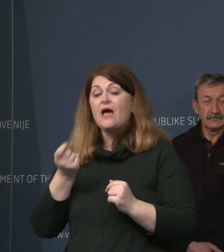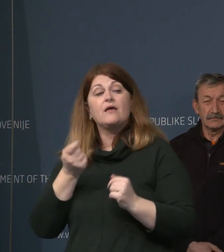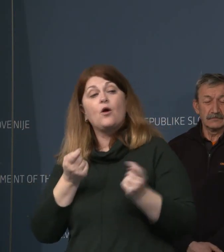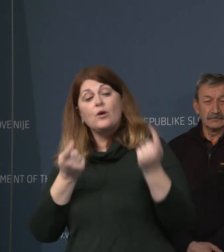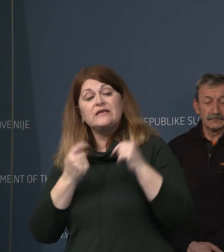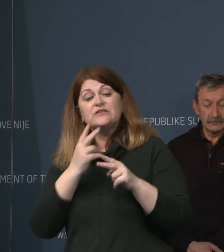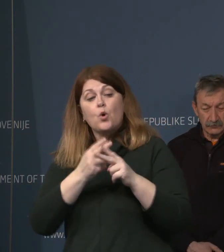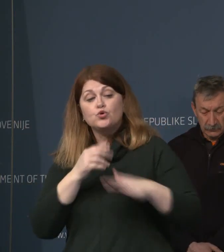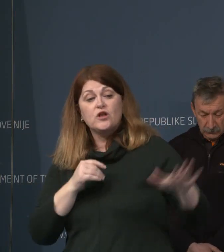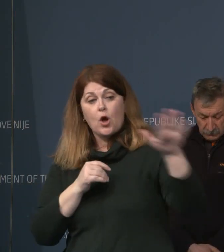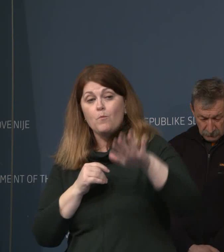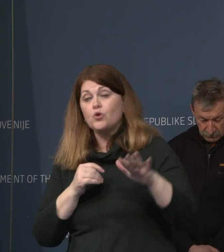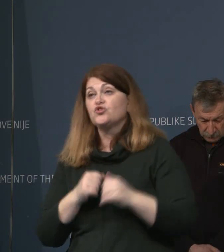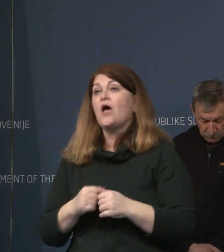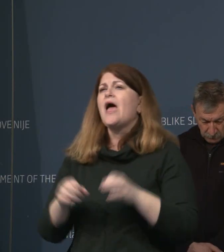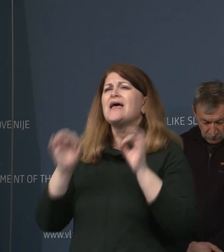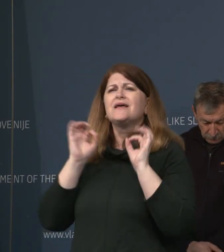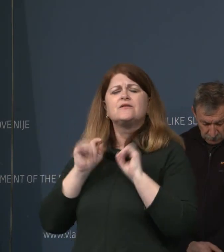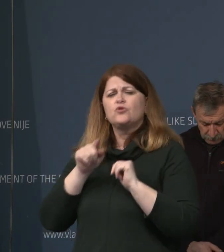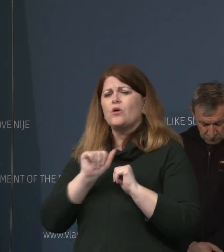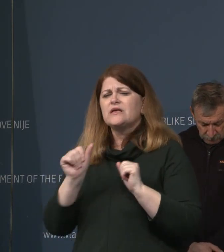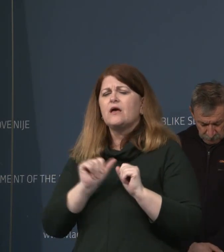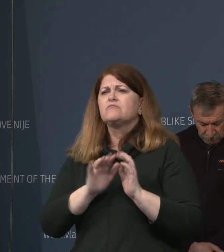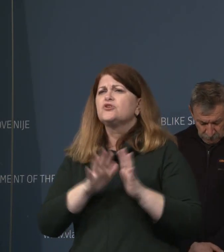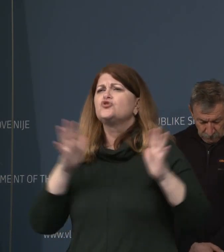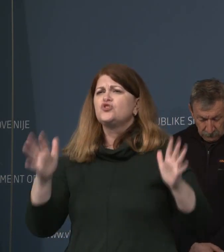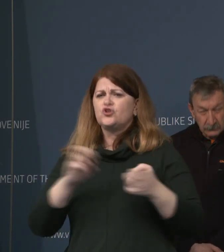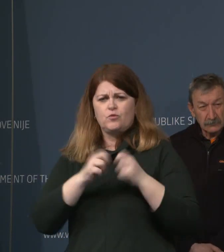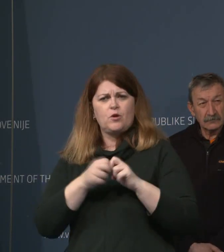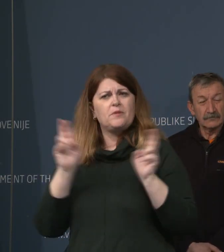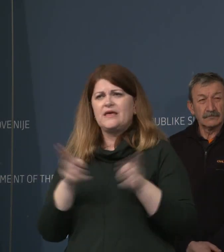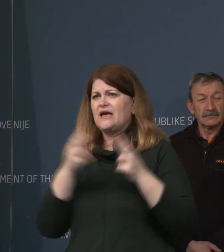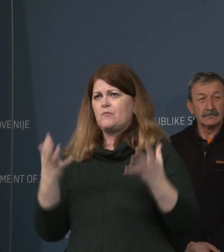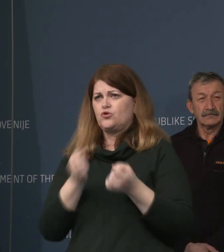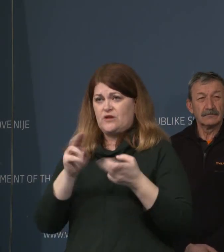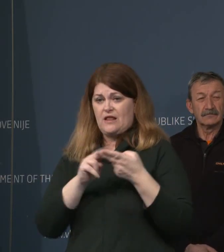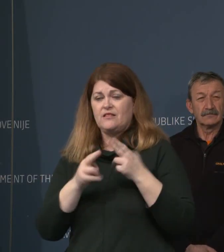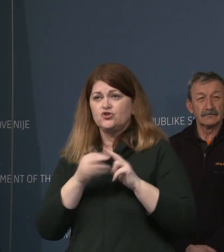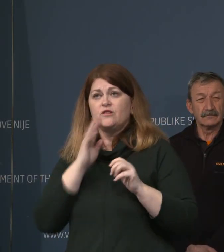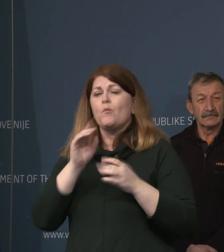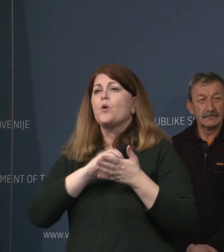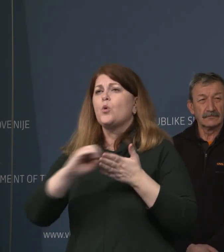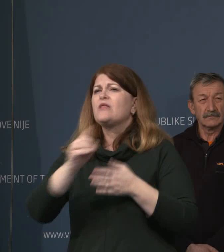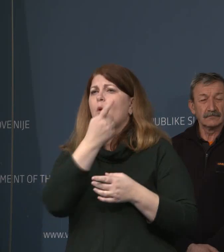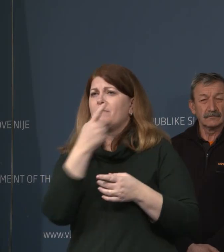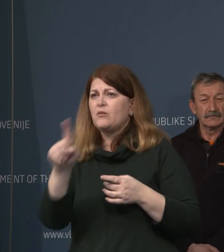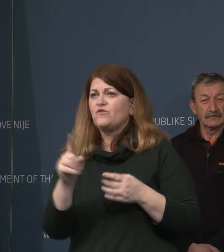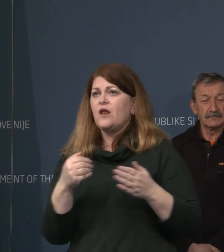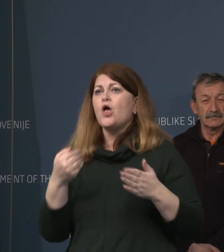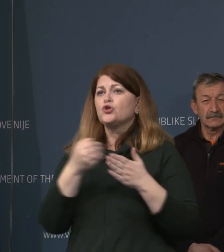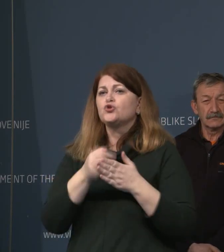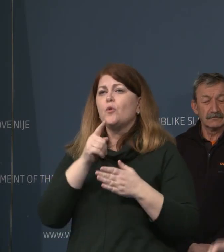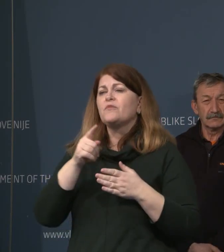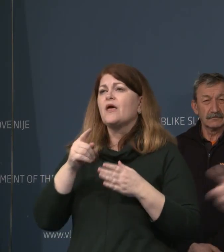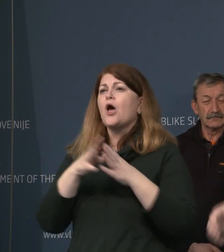območja. Zagotovo pa je to sam širši problem, ki ga ne moremo rešiti na način, da bomo z odredbo prepovedali vstop teh